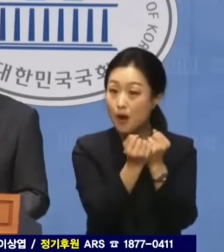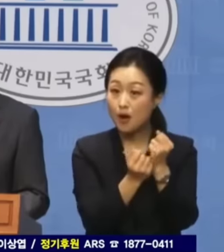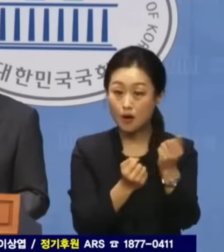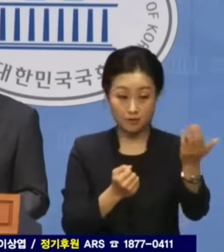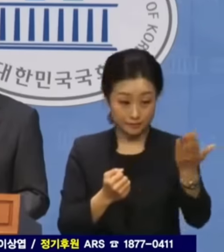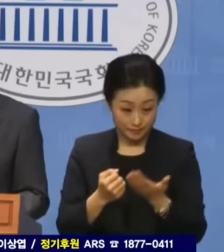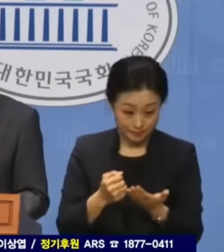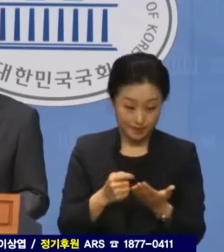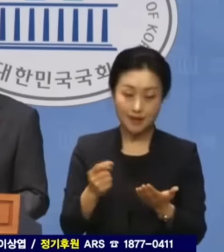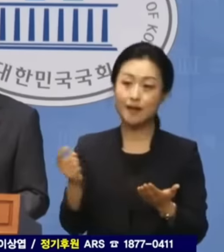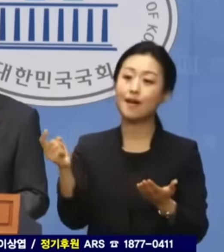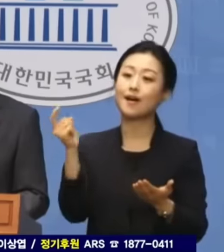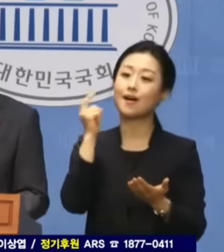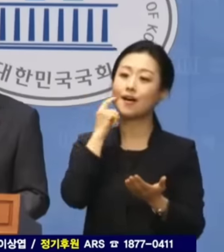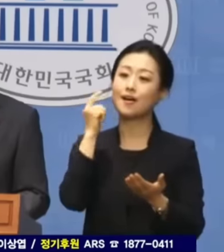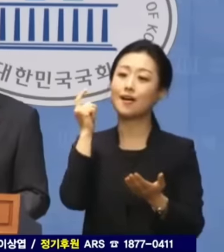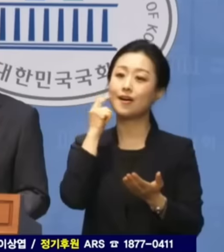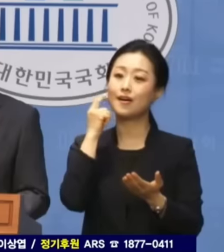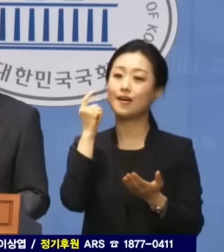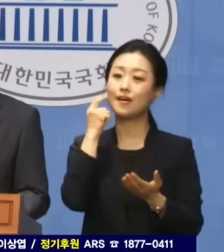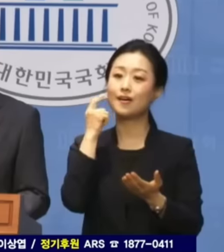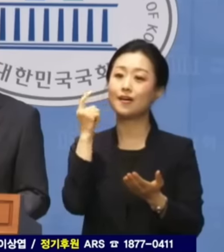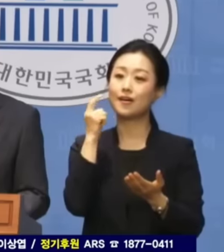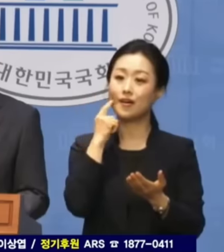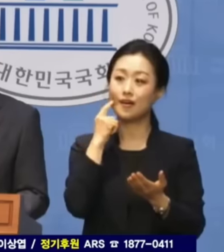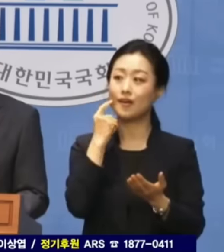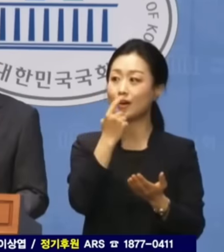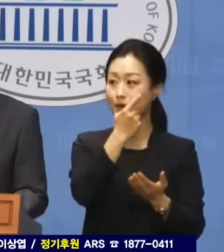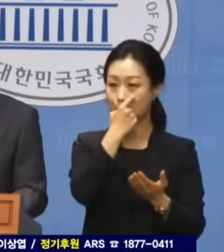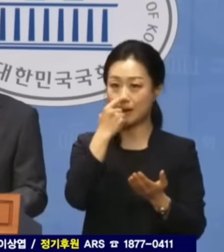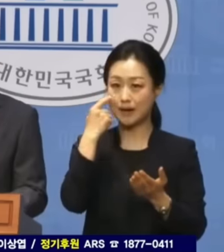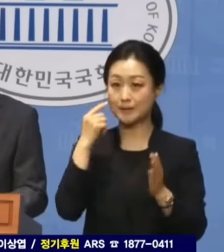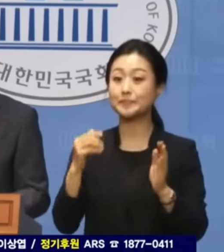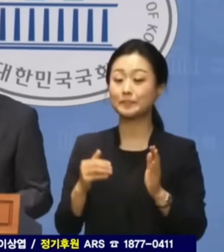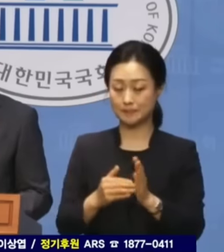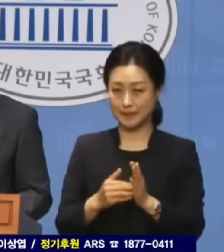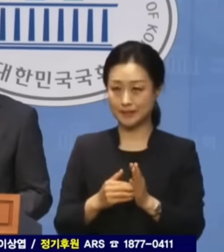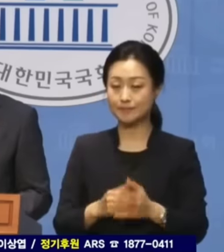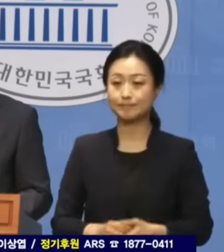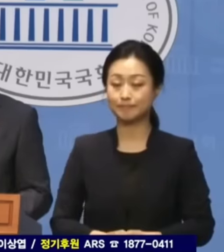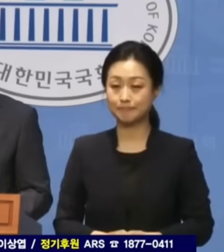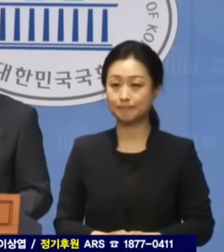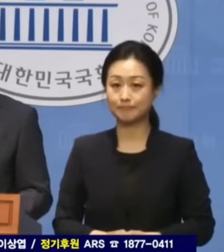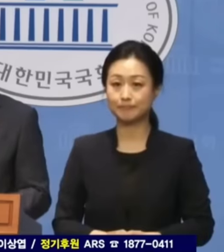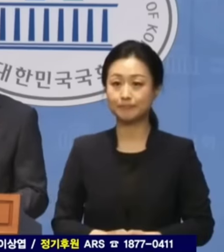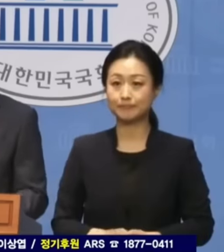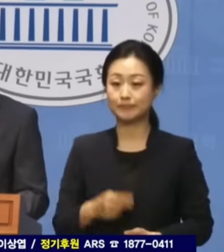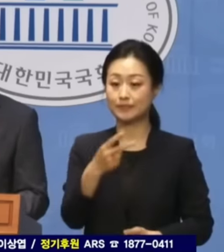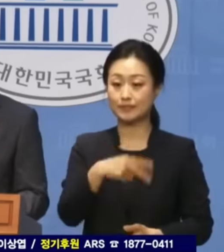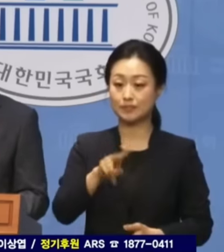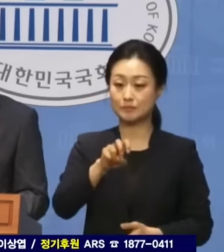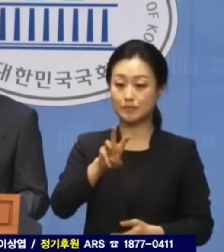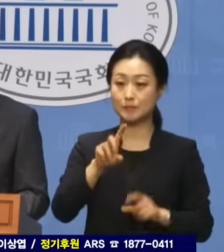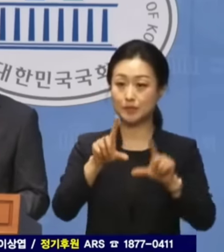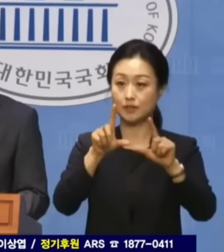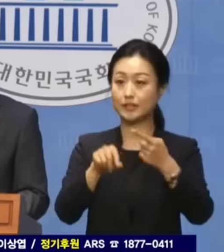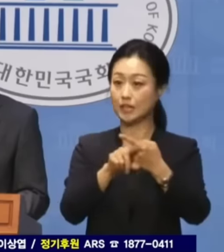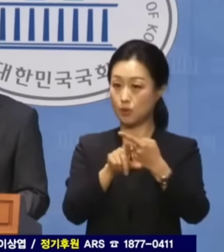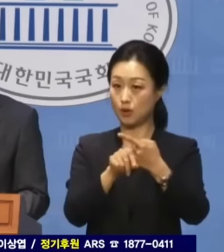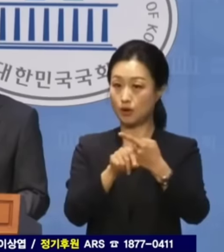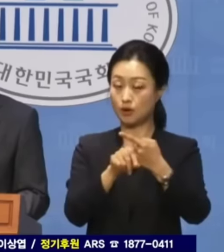주장이 거짓이라는 점이 속속 밝혀지고 있습니다. 우선 2023년 1월